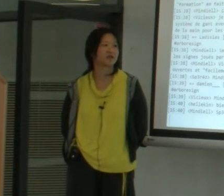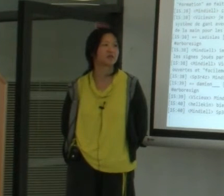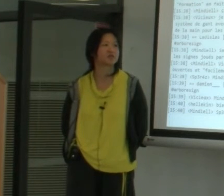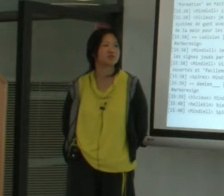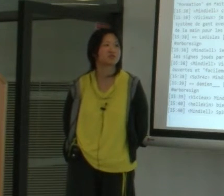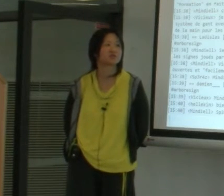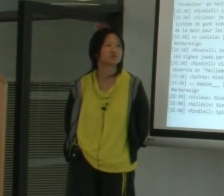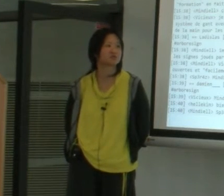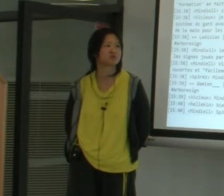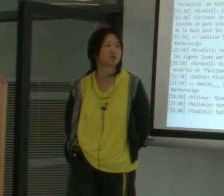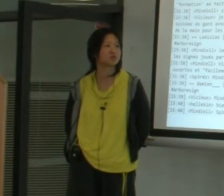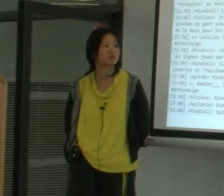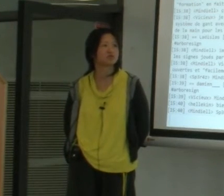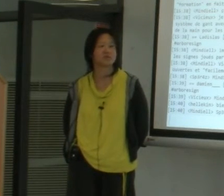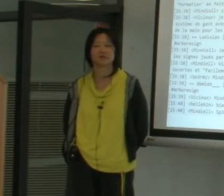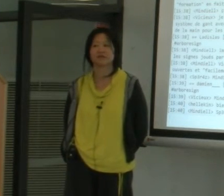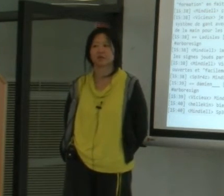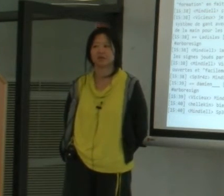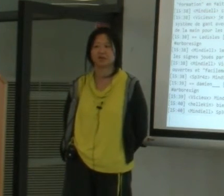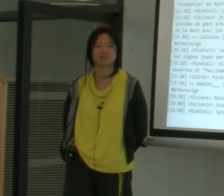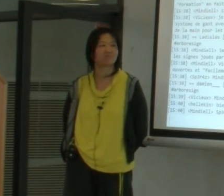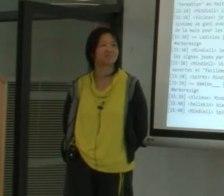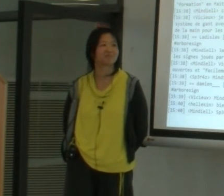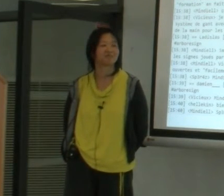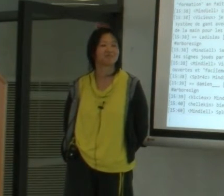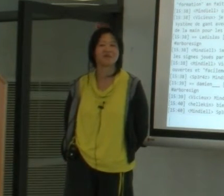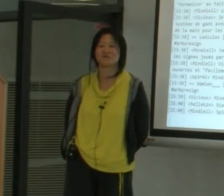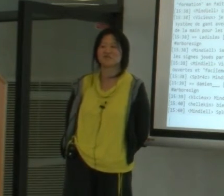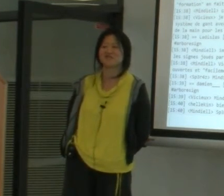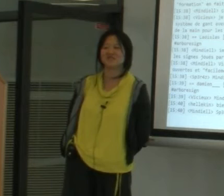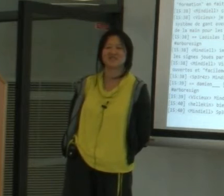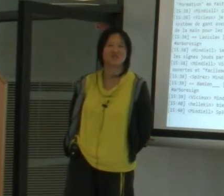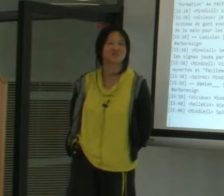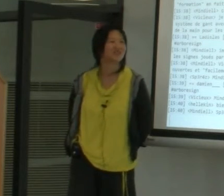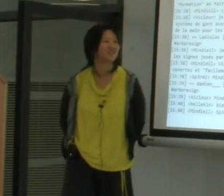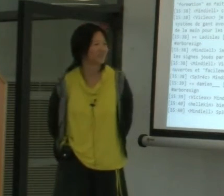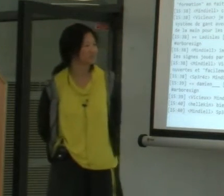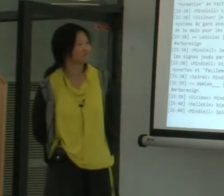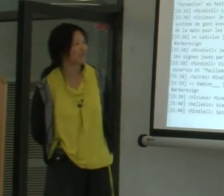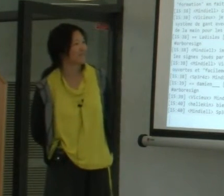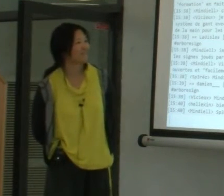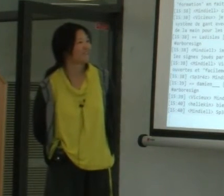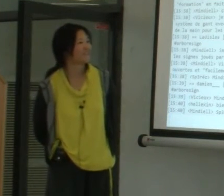Donc l'année prochaine, peut-être que ce serait mieux s'il y a un interprète. Petit message.